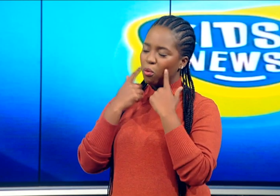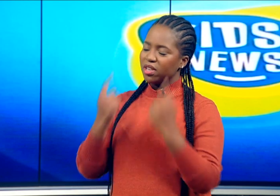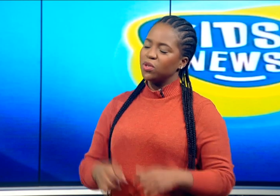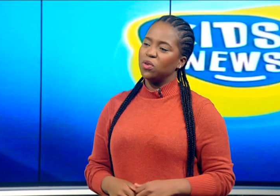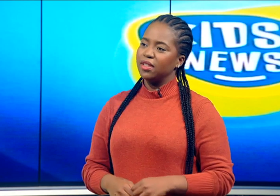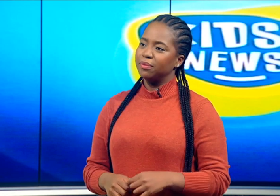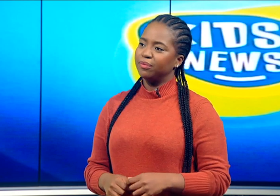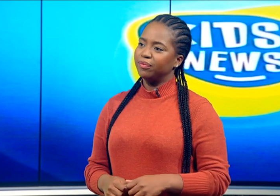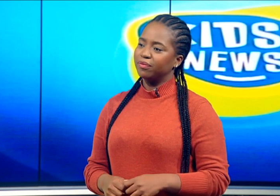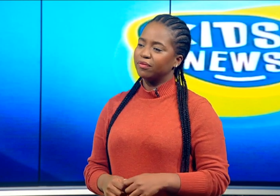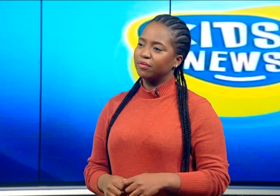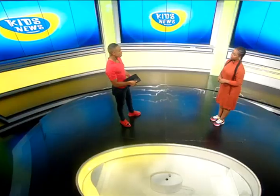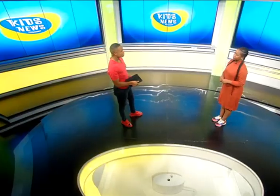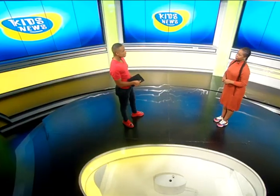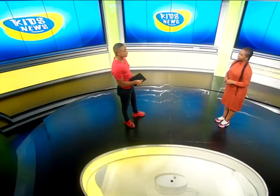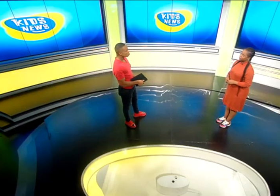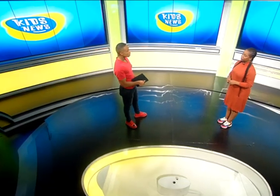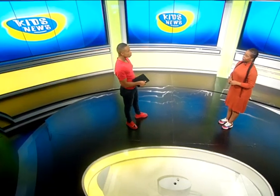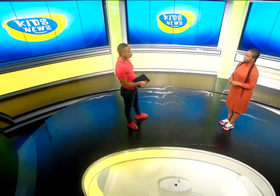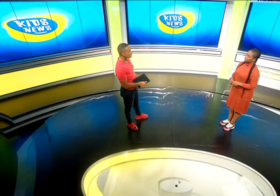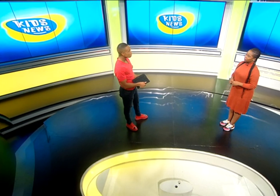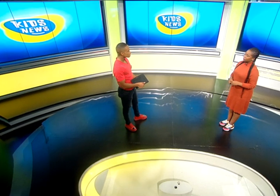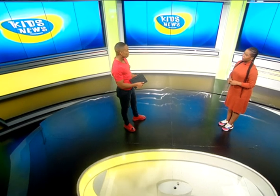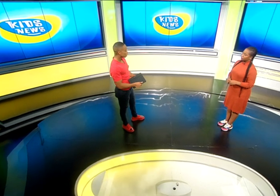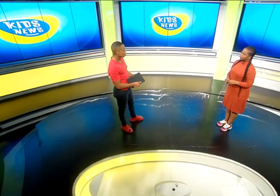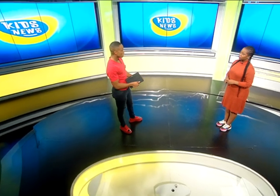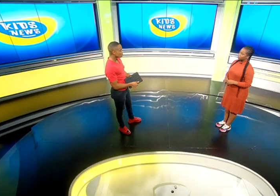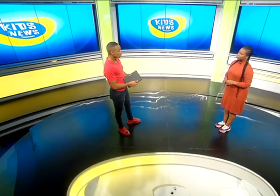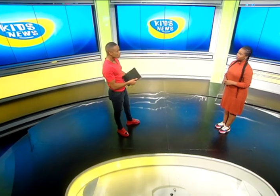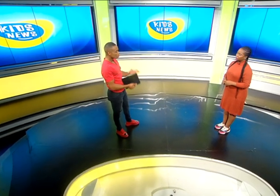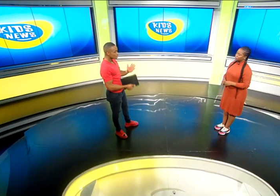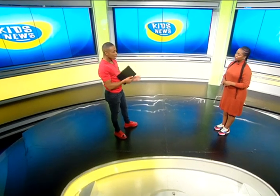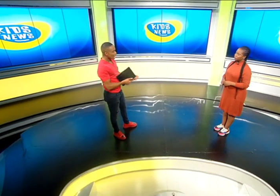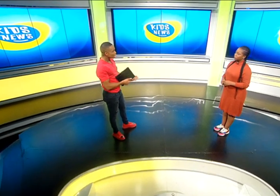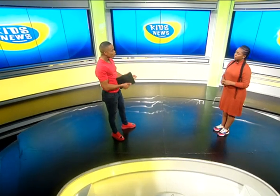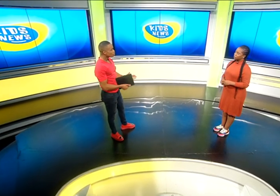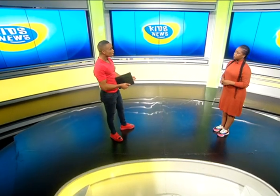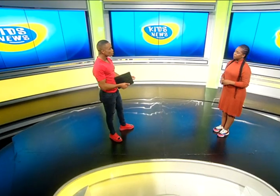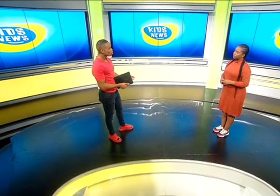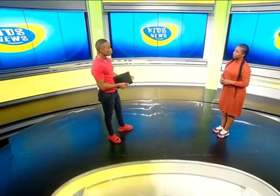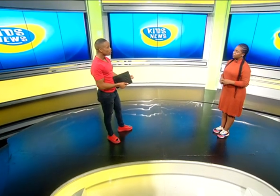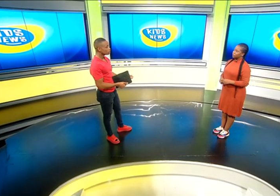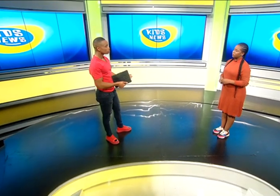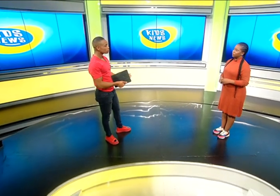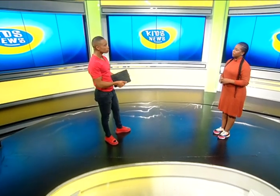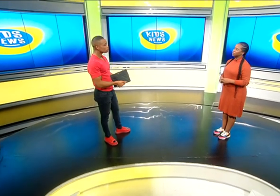ukubona ebusweni. Yona i-sign language inabo yini onkamisa amagama mhlambe ayehlukana uma ukhuluma?